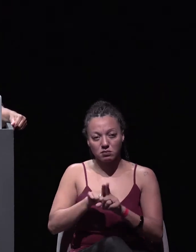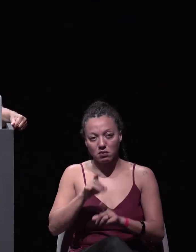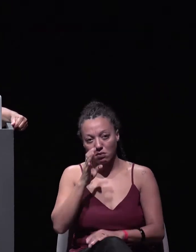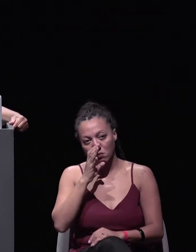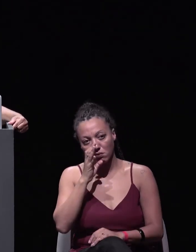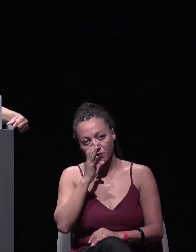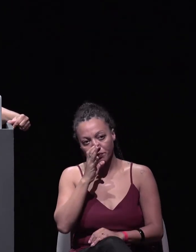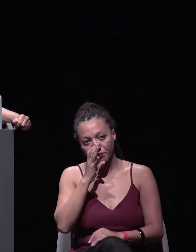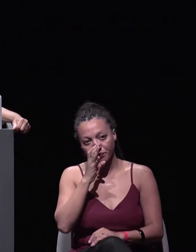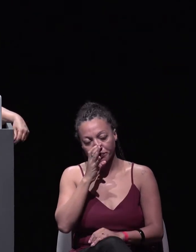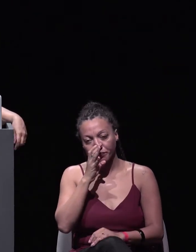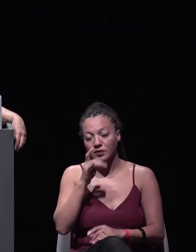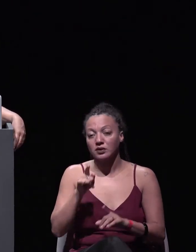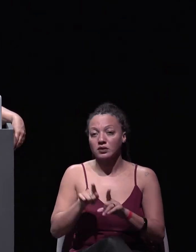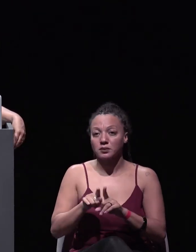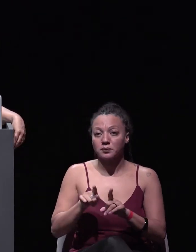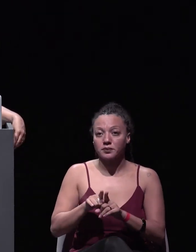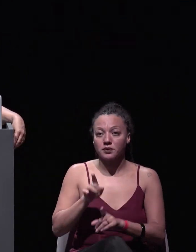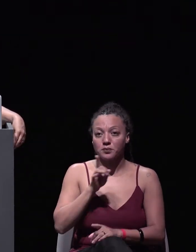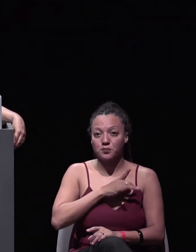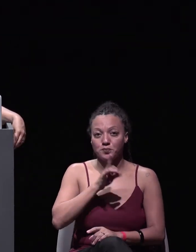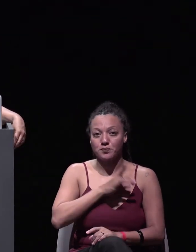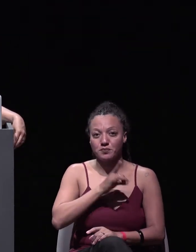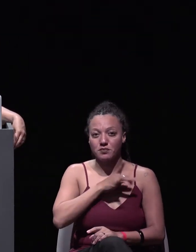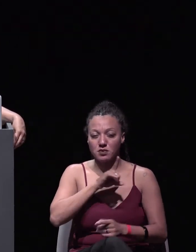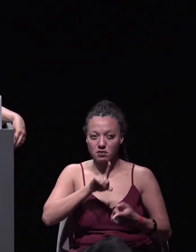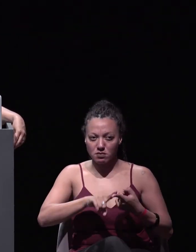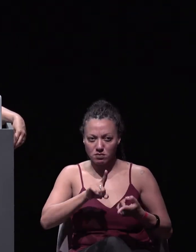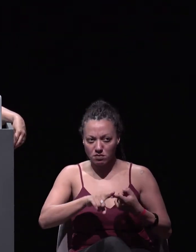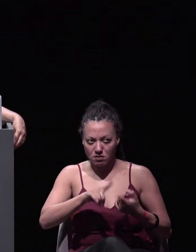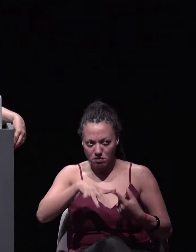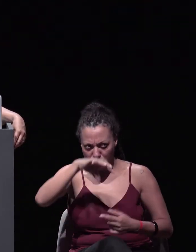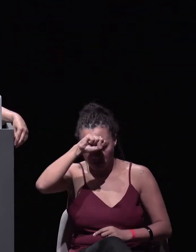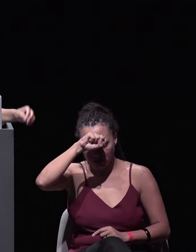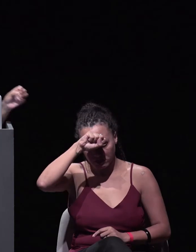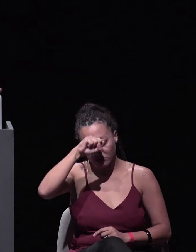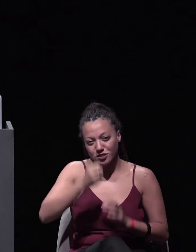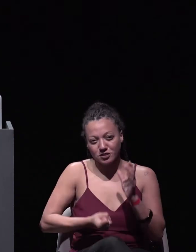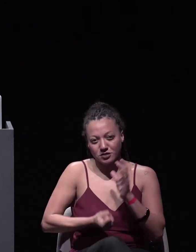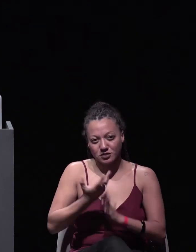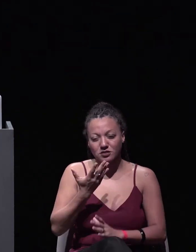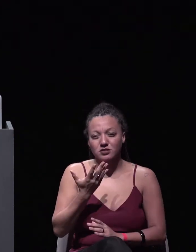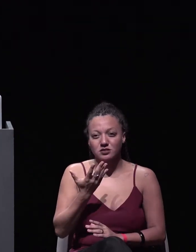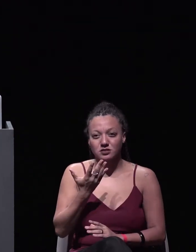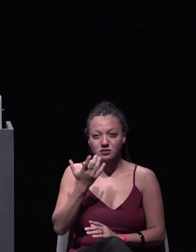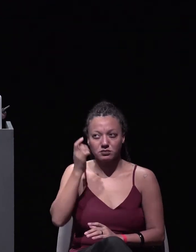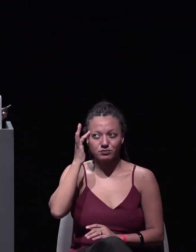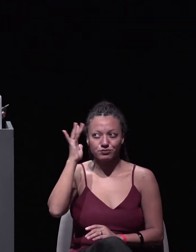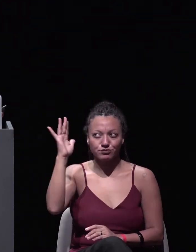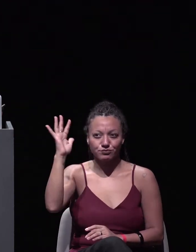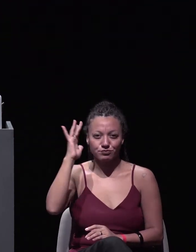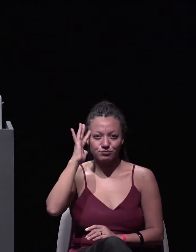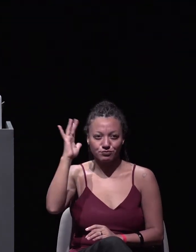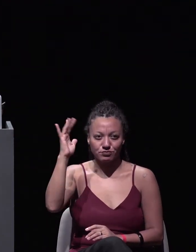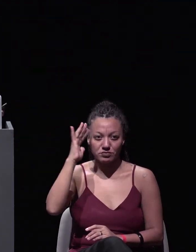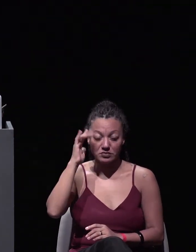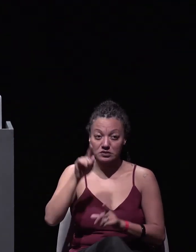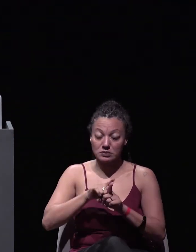medo da vingança desse subjugado gera fantasias e fantasmas, né?